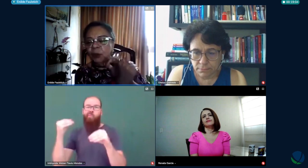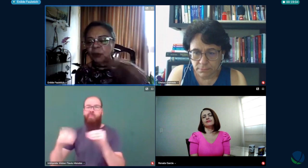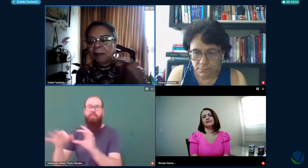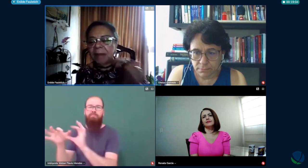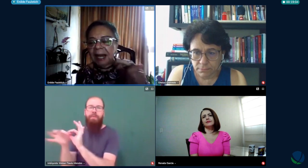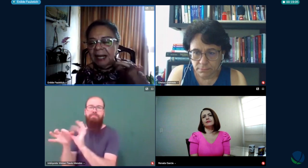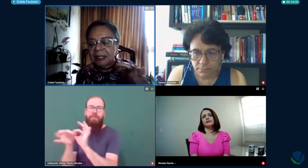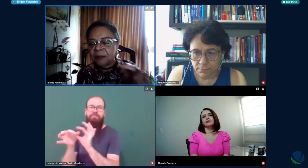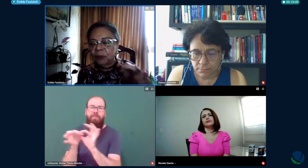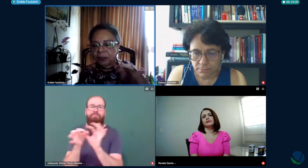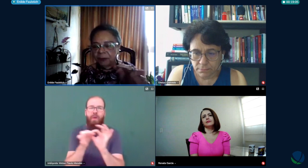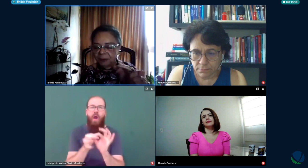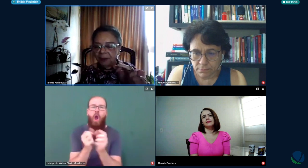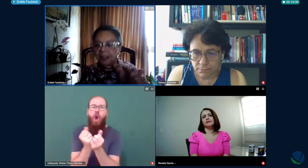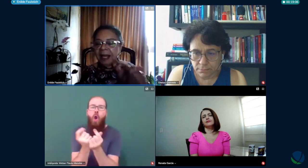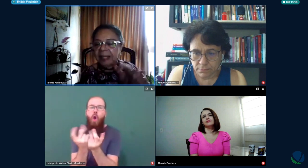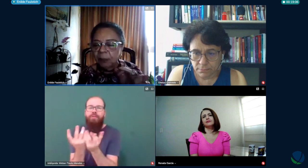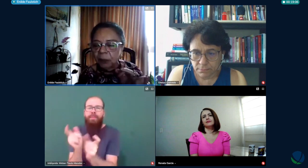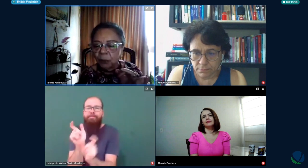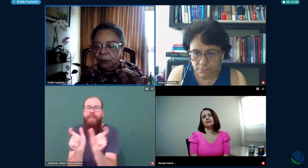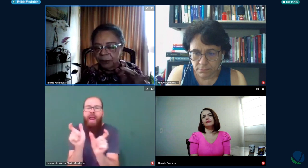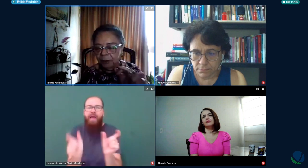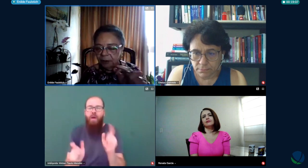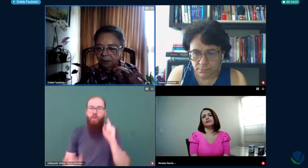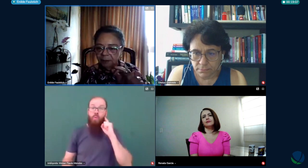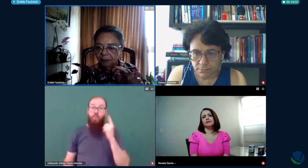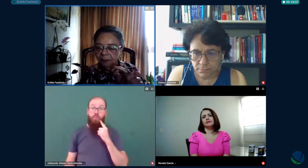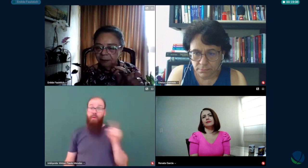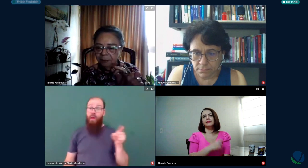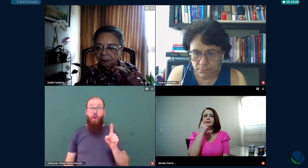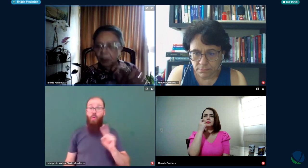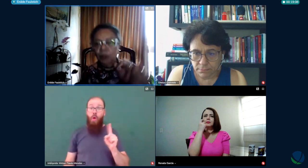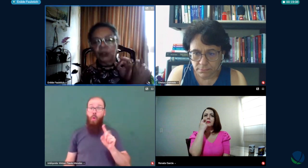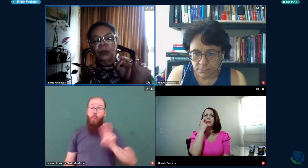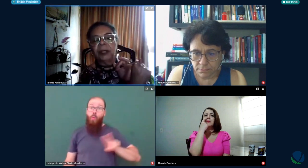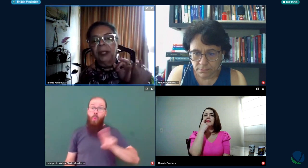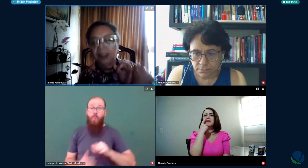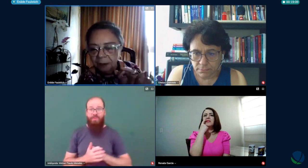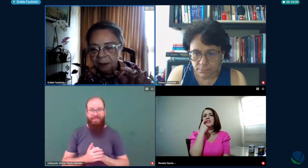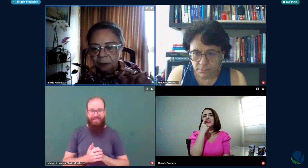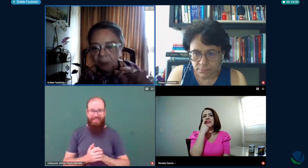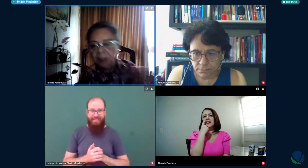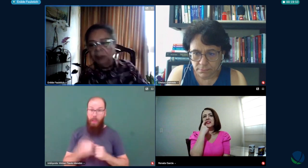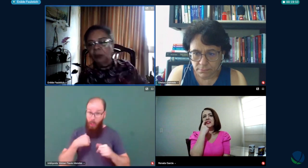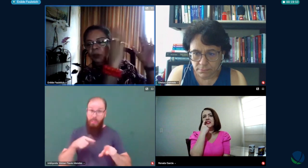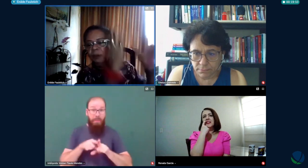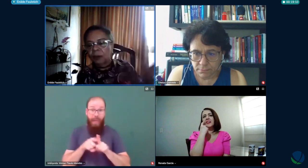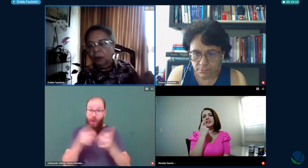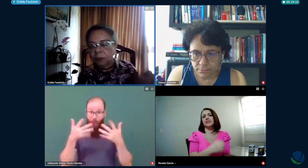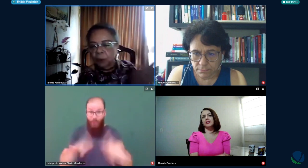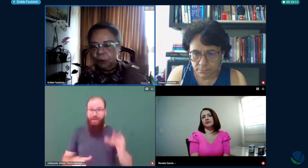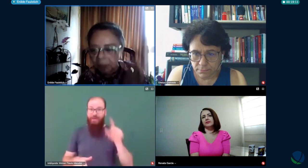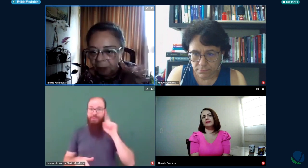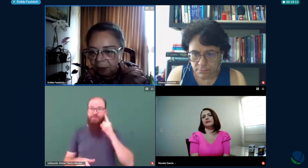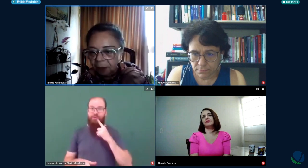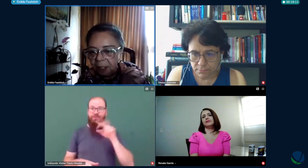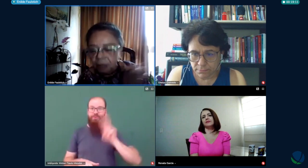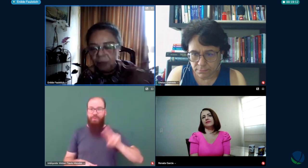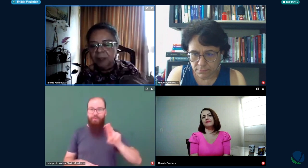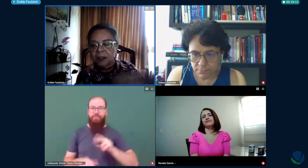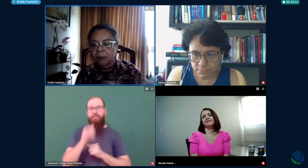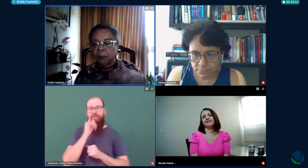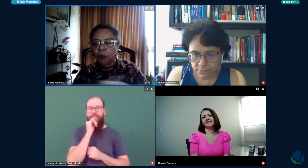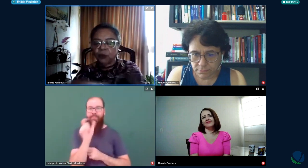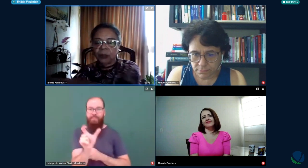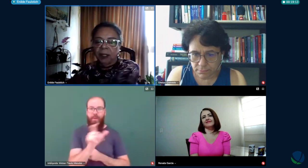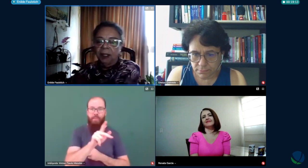Conectivos que surdo jamais usa, e nem quero que use. Posto que? Quando que o surdo vai usar um posto que? Isso